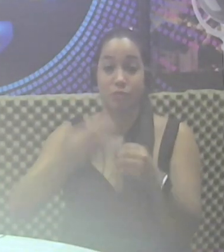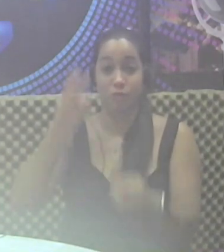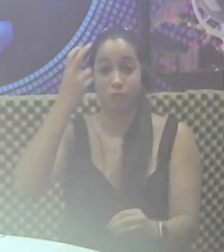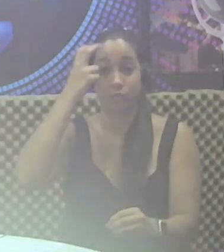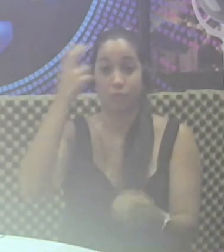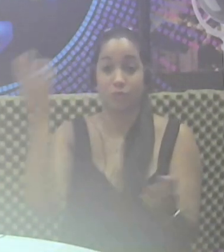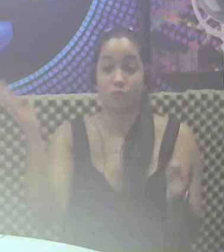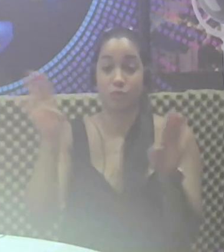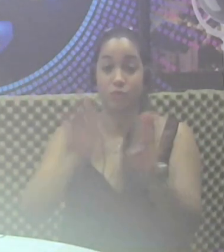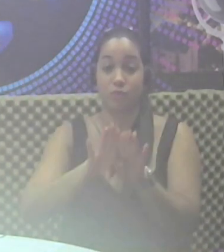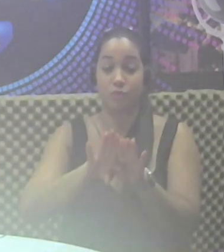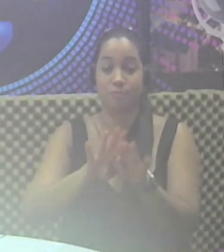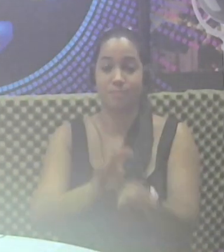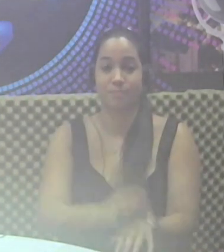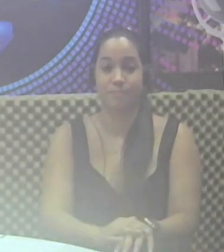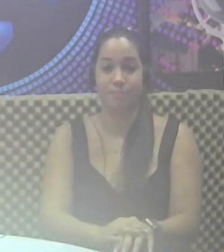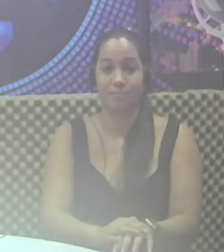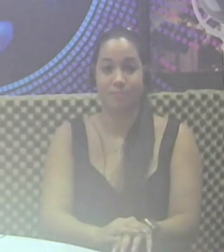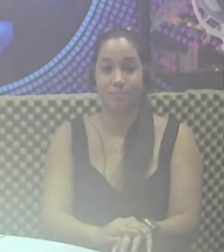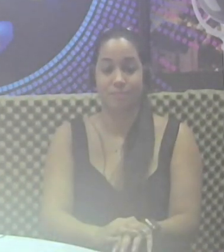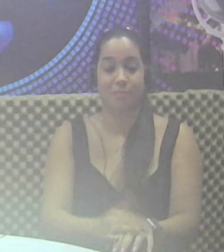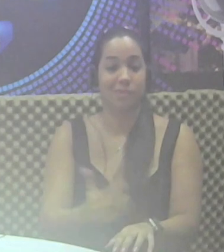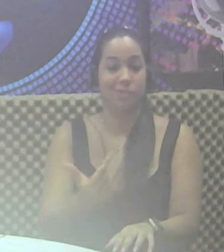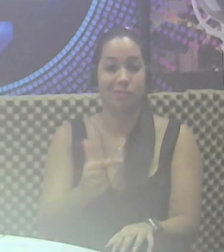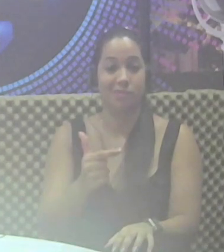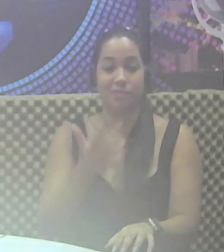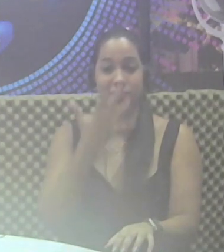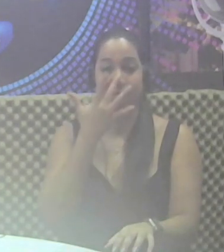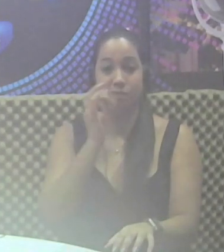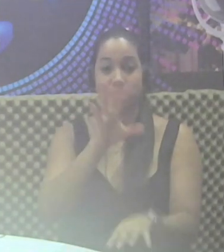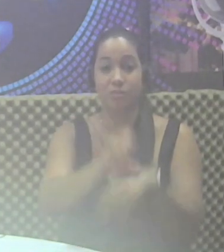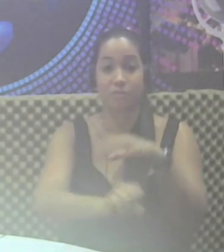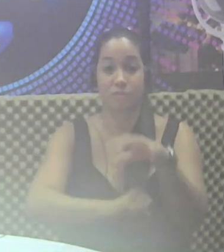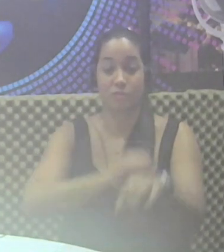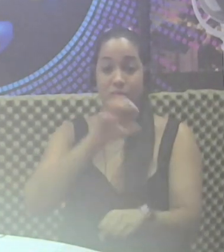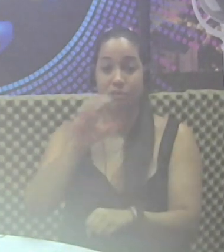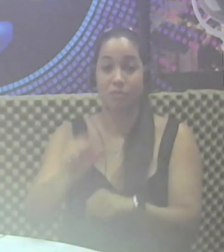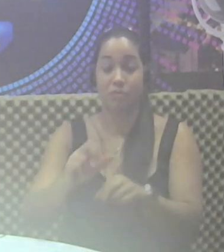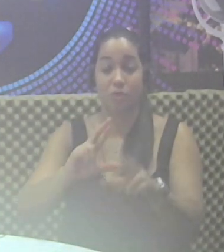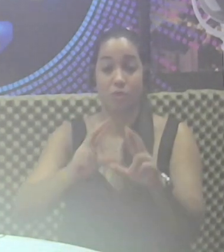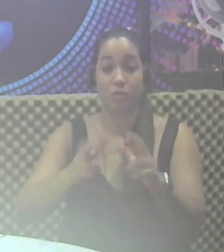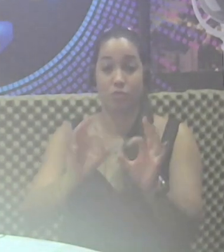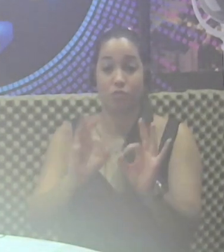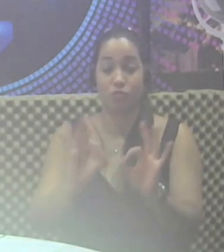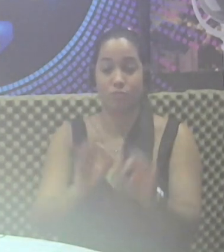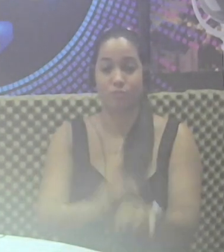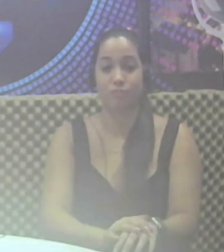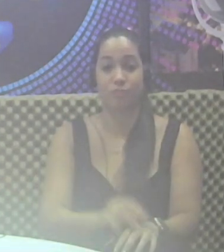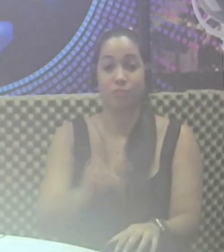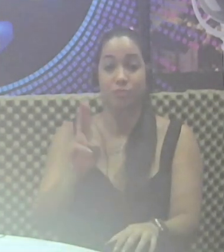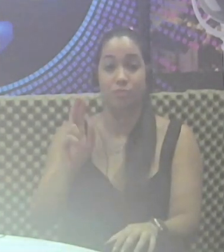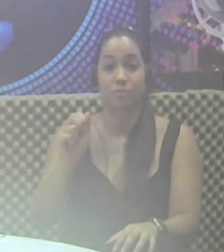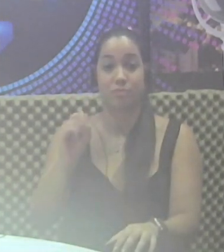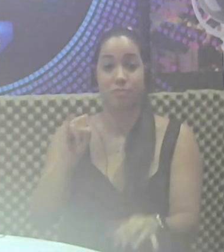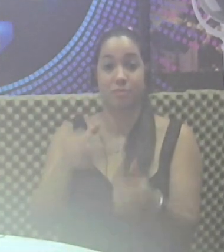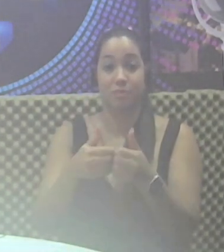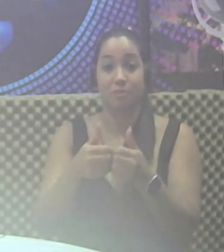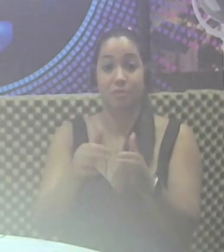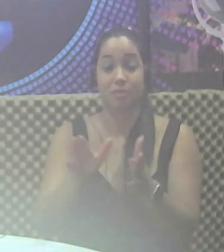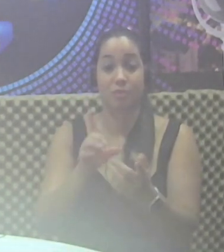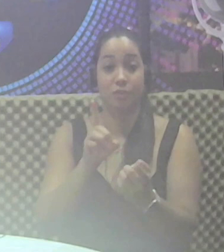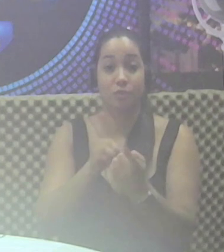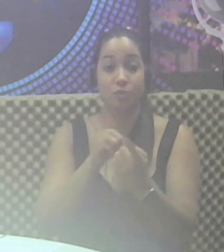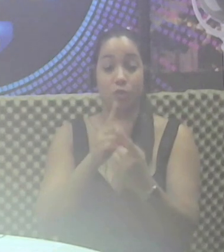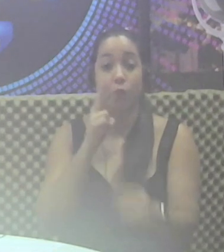estarão fechados, assim como não haverá coleta seletiva nem de lixo nesse dia. UAIs permanecerão abertas para atendimentos